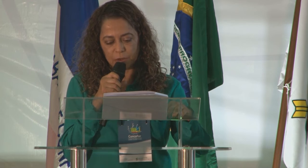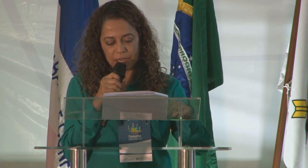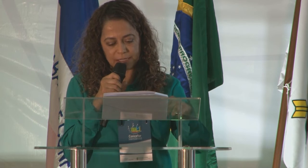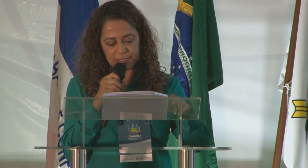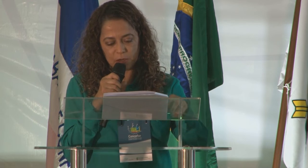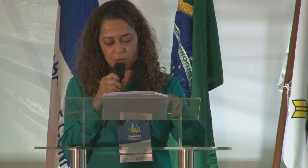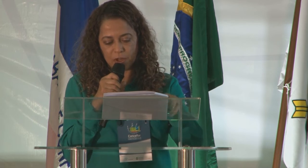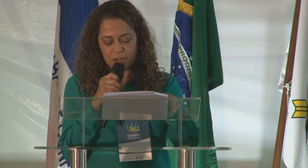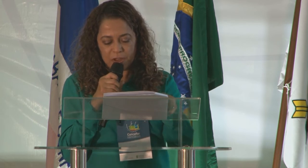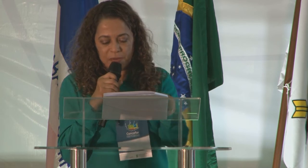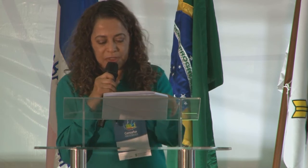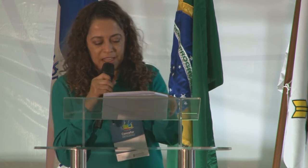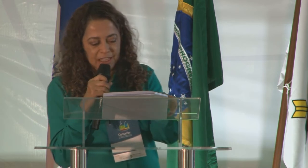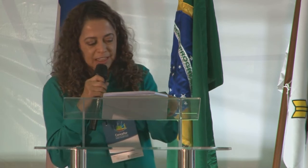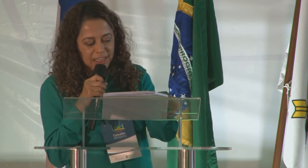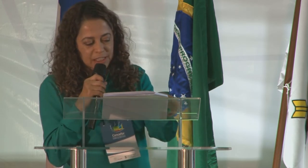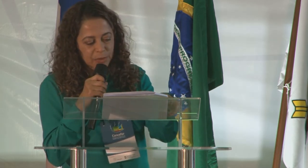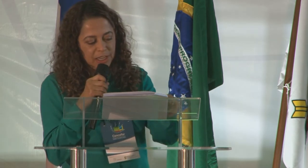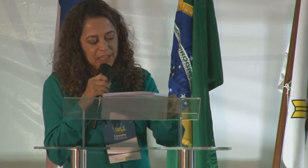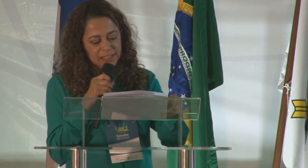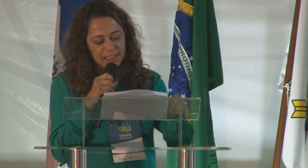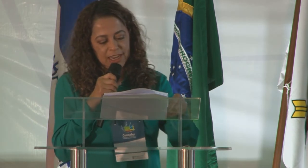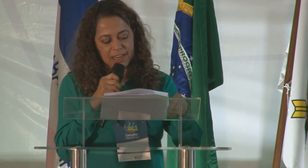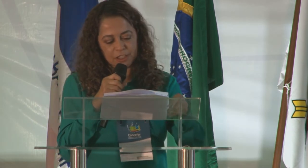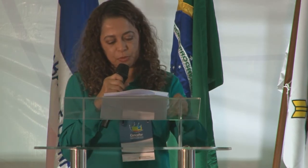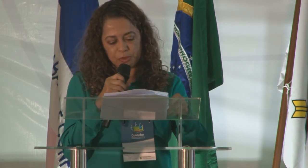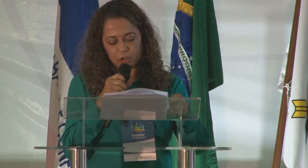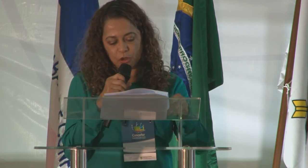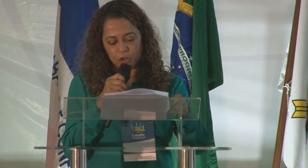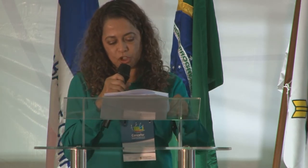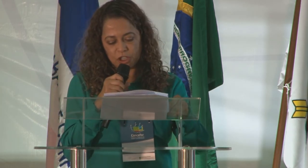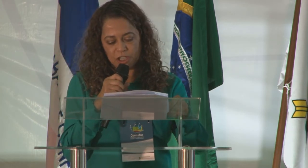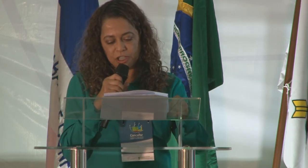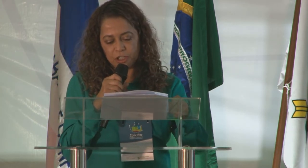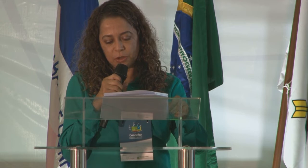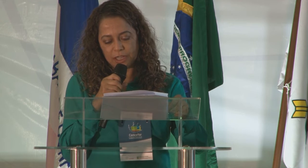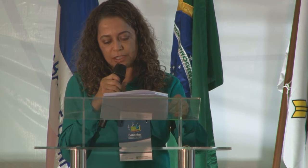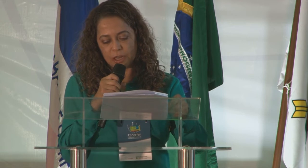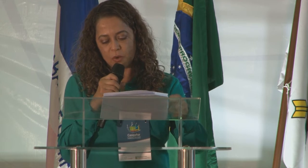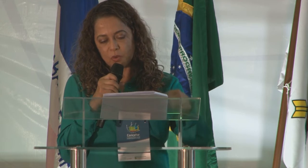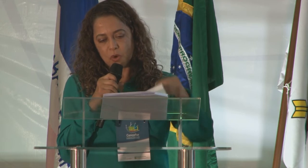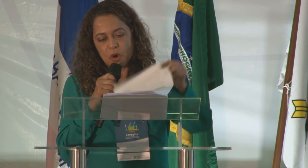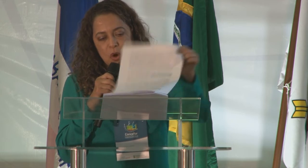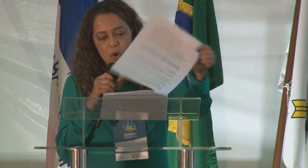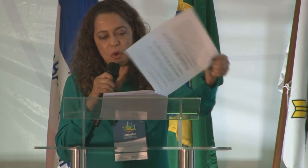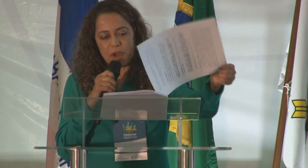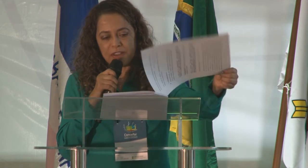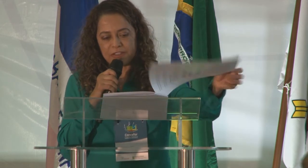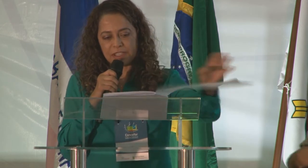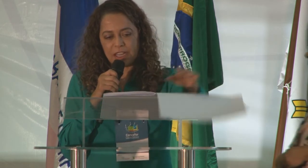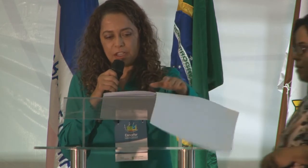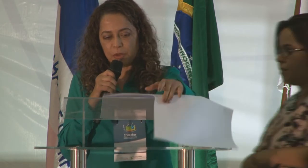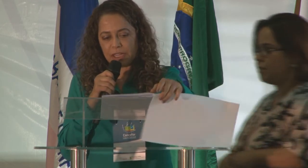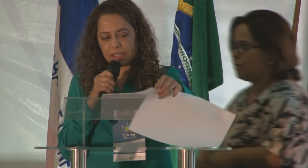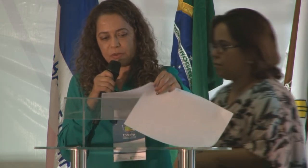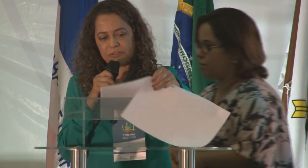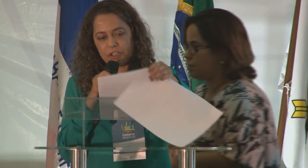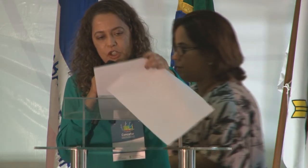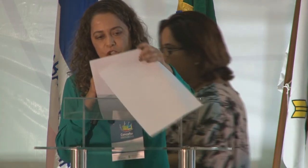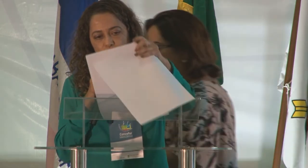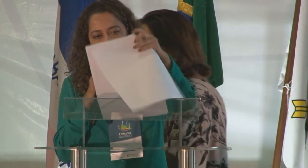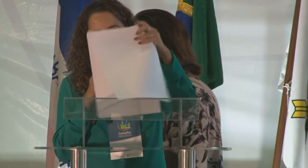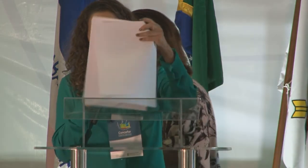em Educação, e tem experiência na área de Psicologia e Educação, com ênfase em